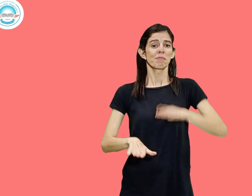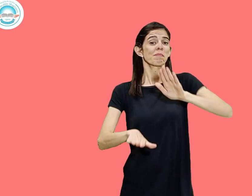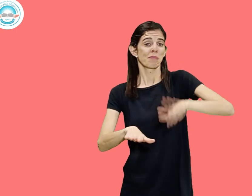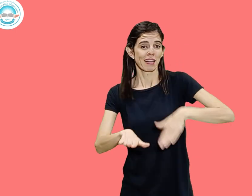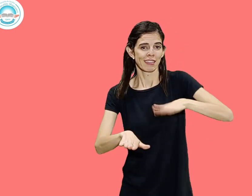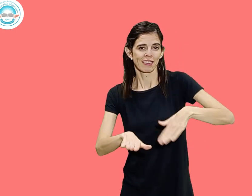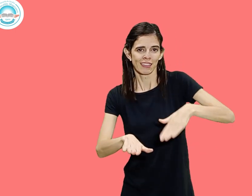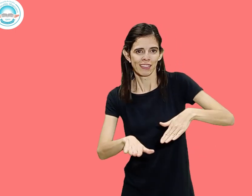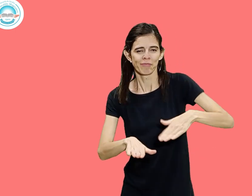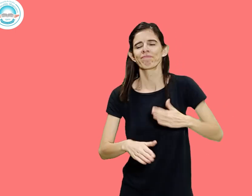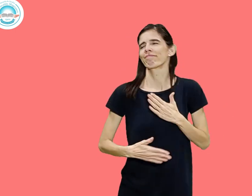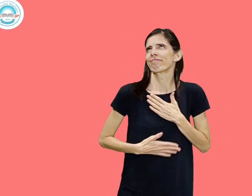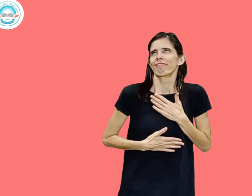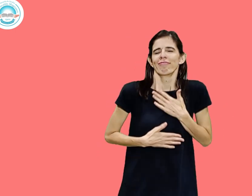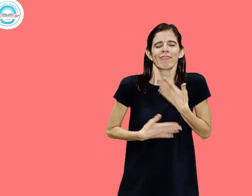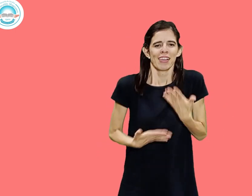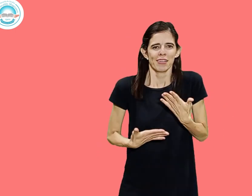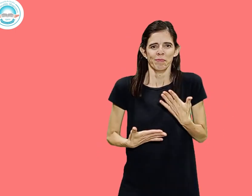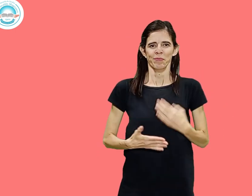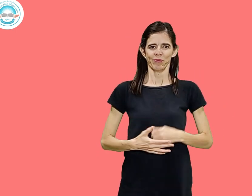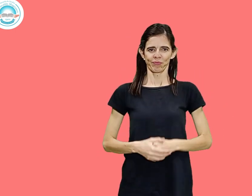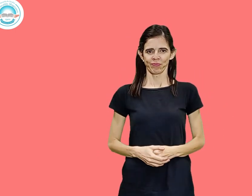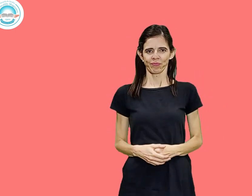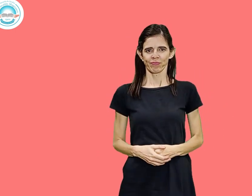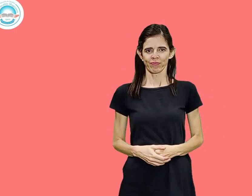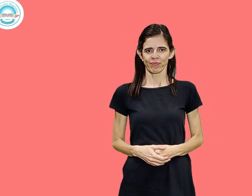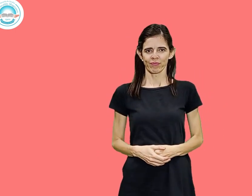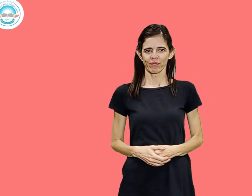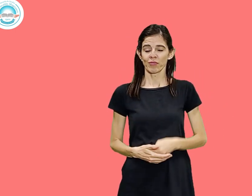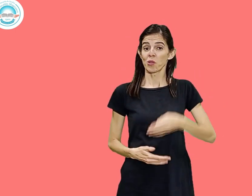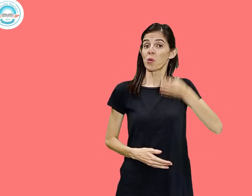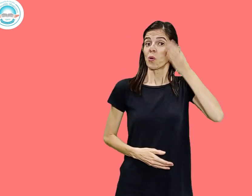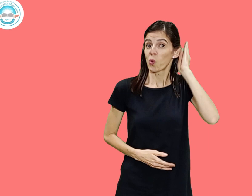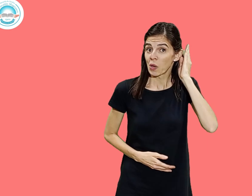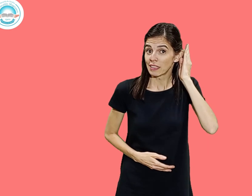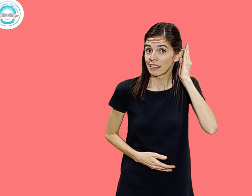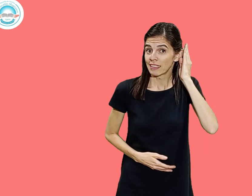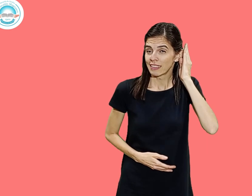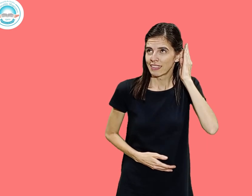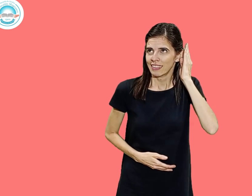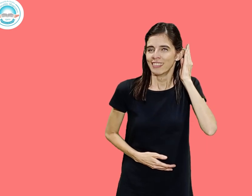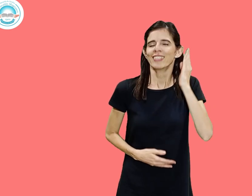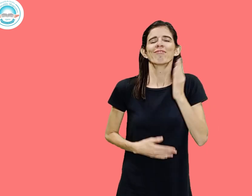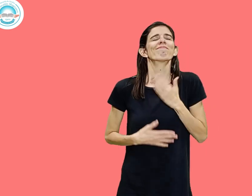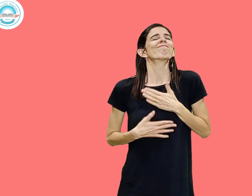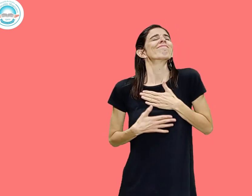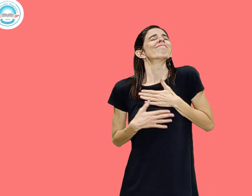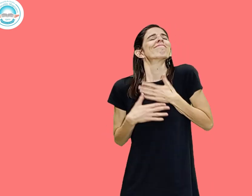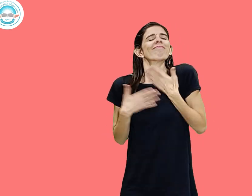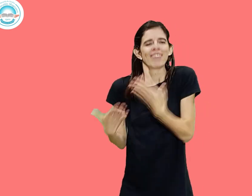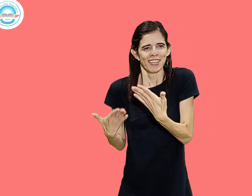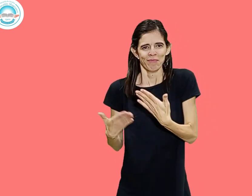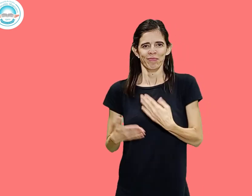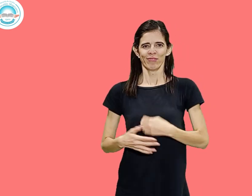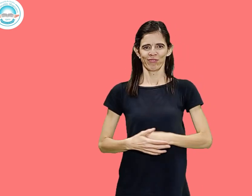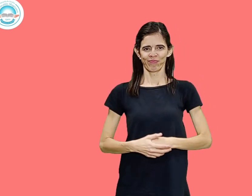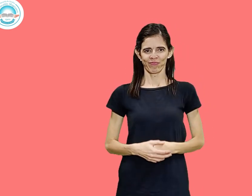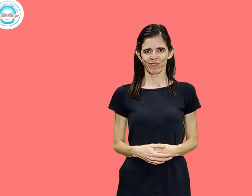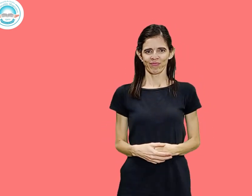levanté y la abracé Amo a mi familia amo la